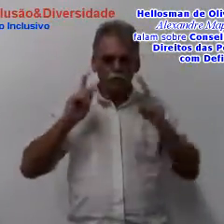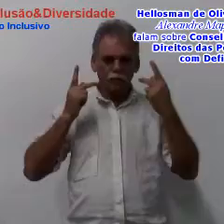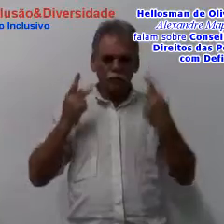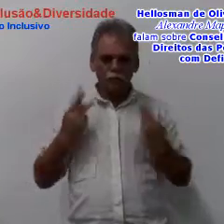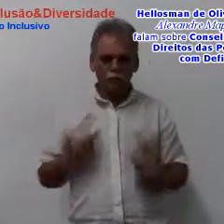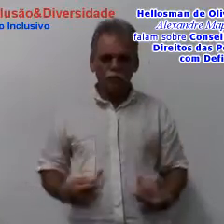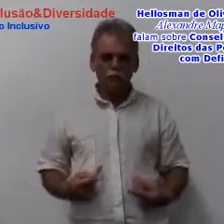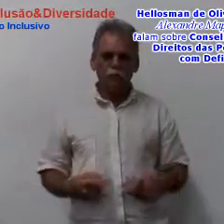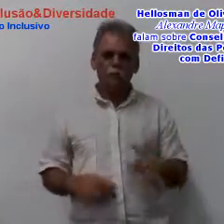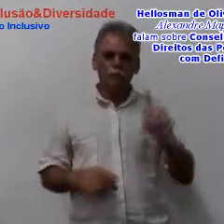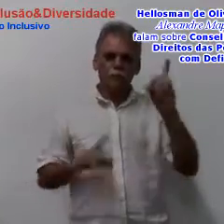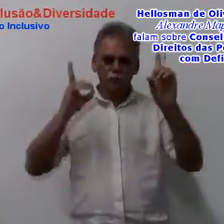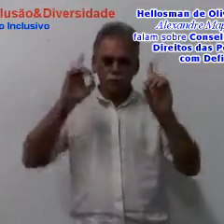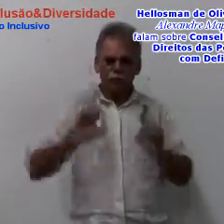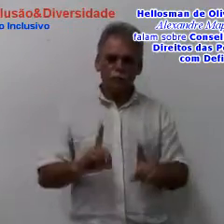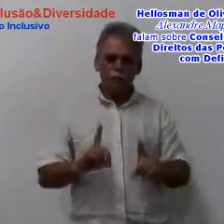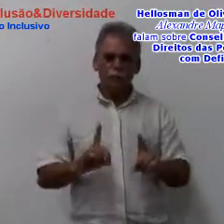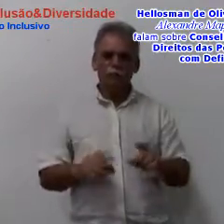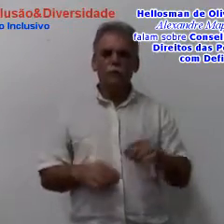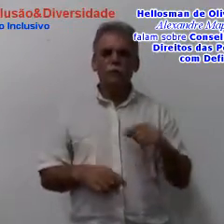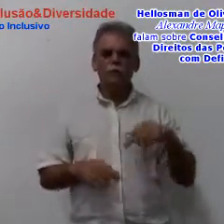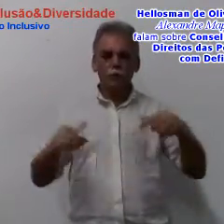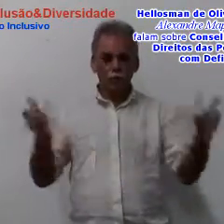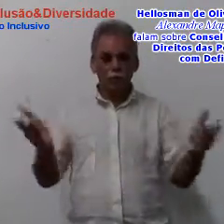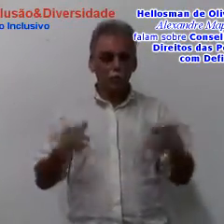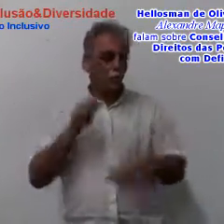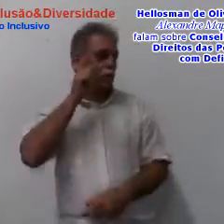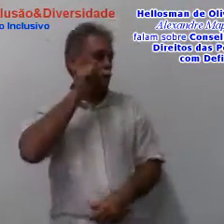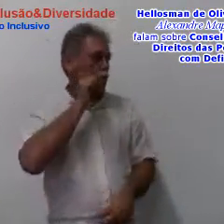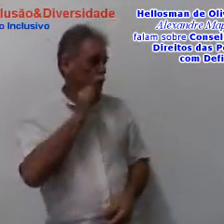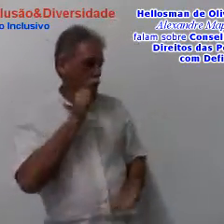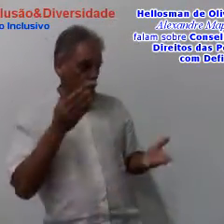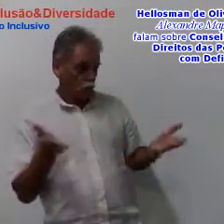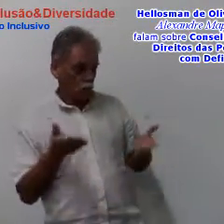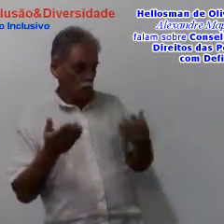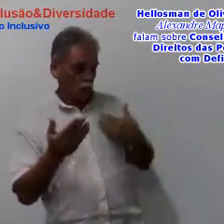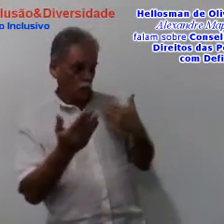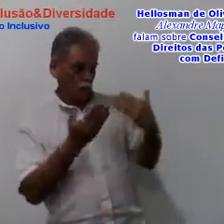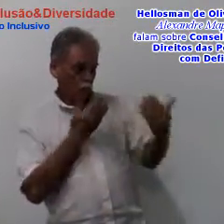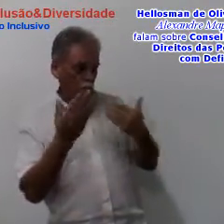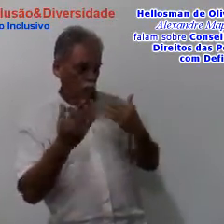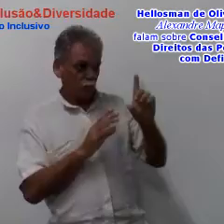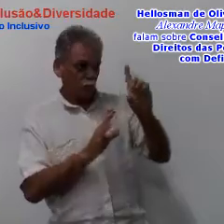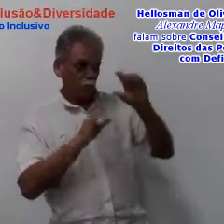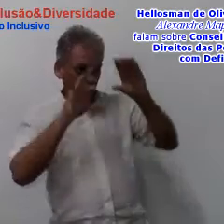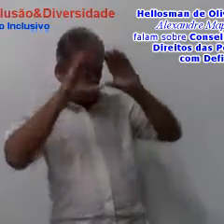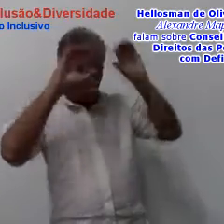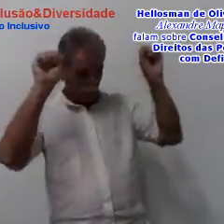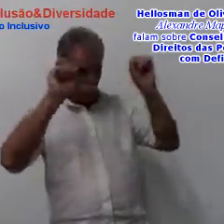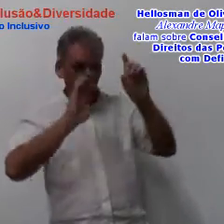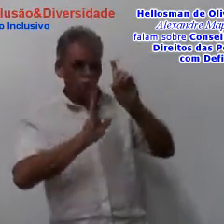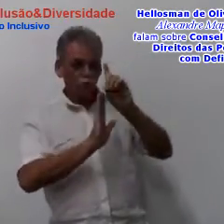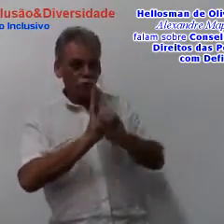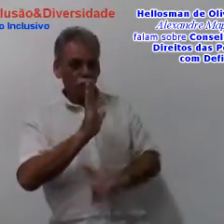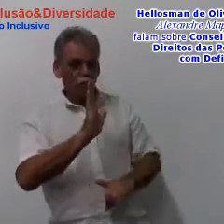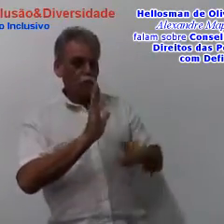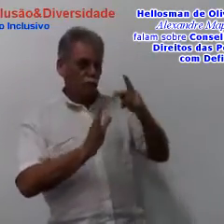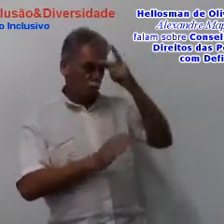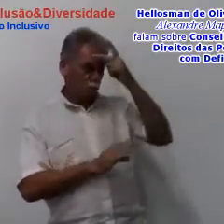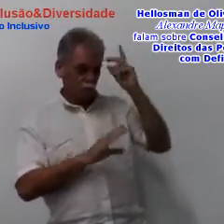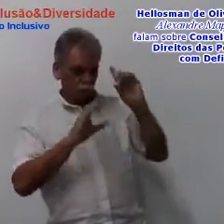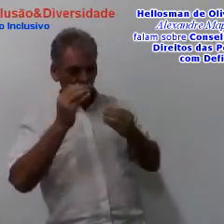Exatamente. Hoje a gente vai falar sobre conselhos de direitos da pessoa com deficiência, da importância, de como eles estão